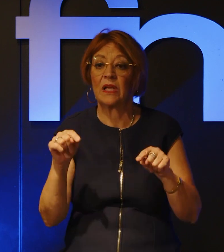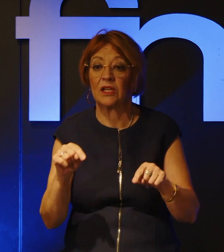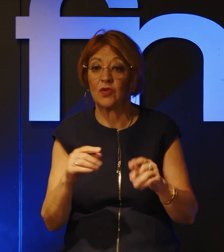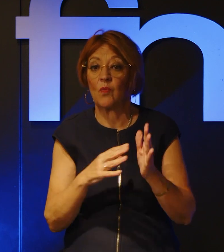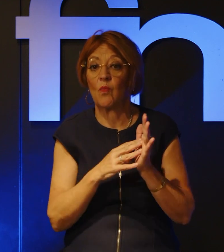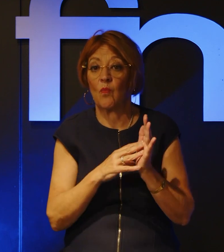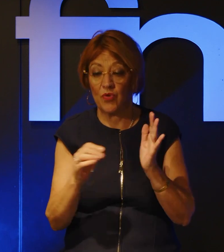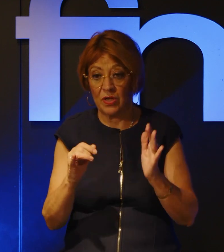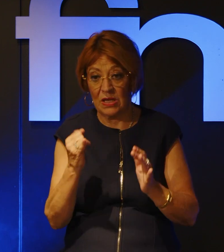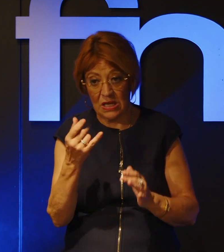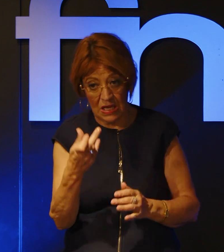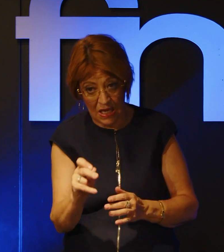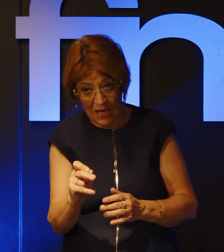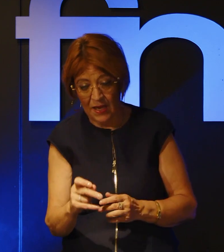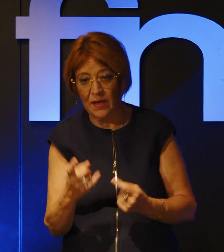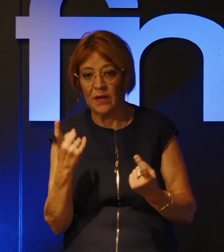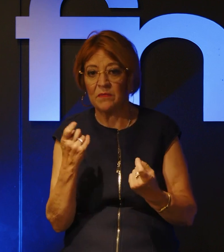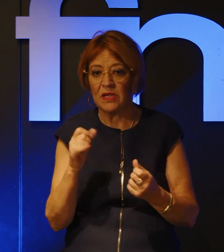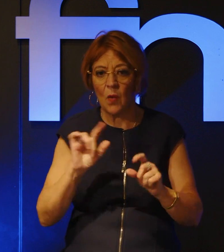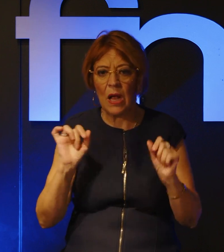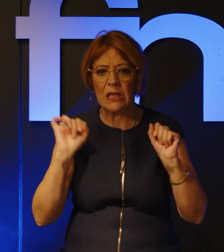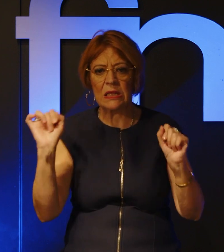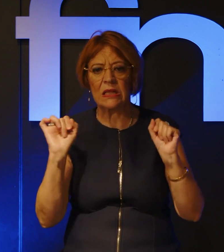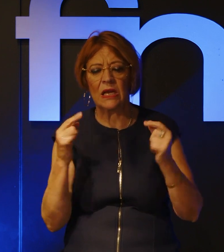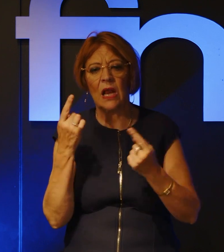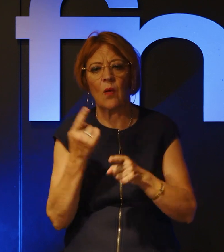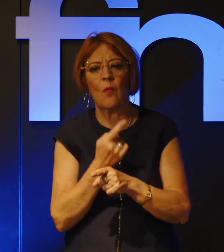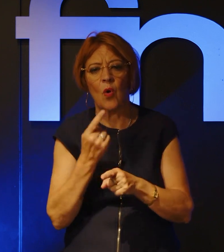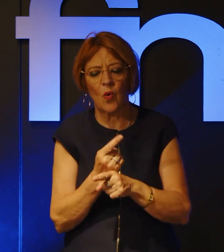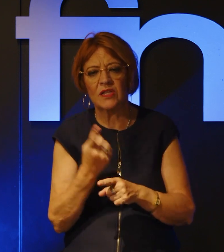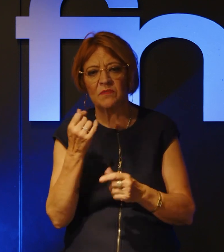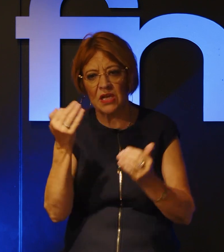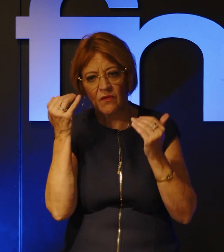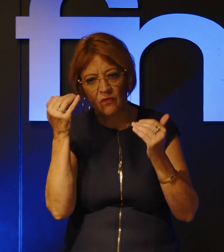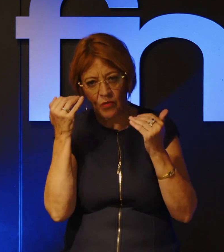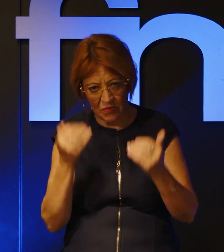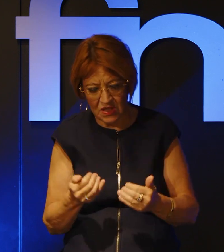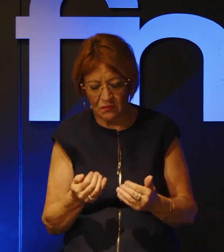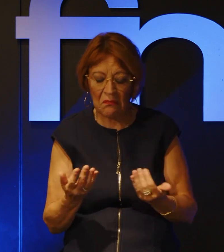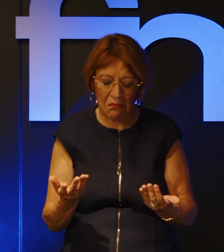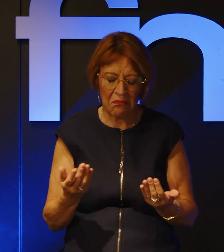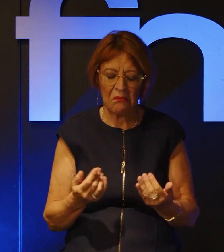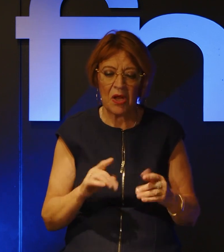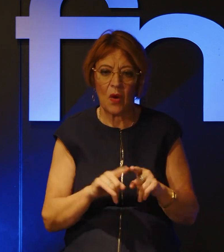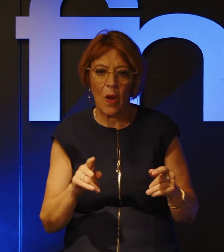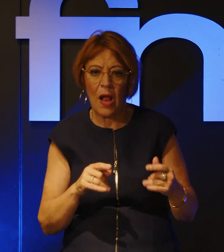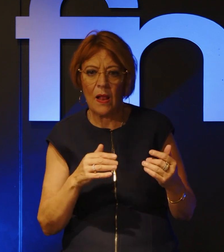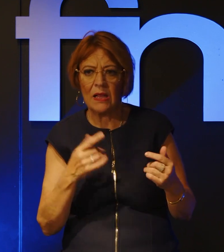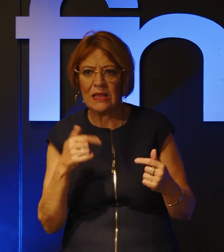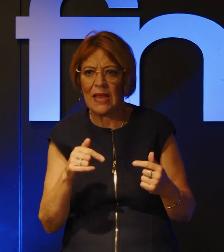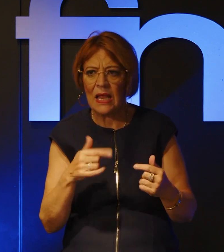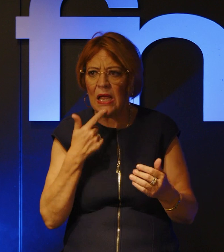modelos de Inteligência Artificial T que ser treinados em alguma coisa tem que ter informação que supostamente é uma representa